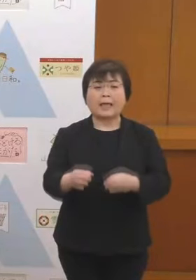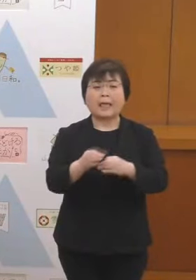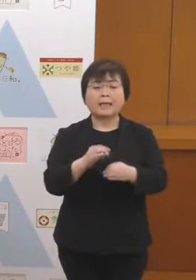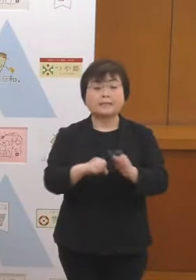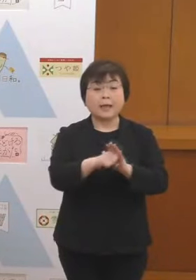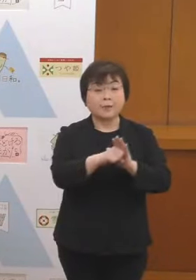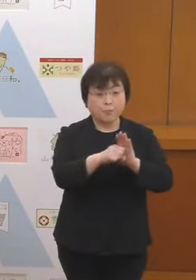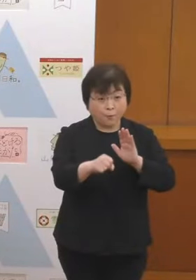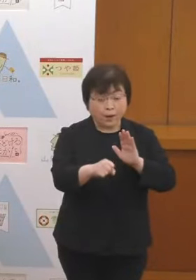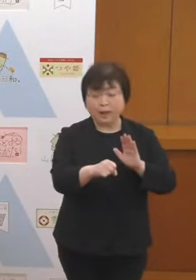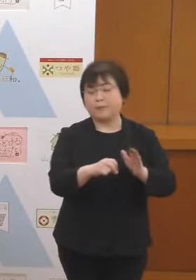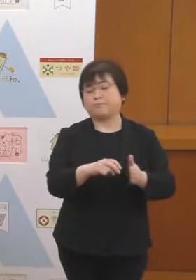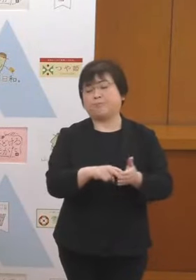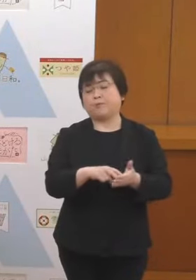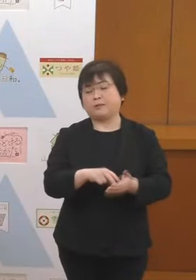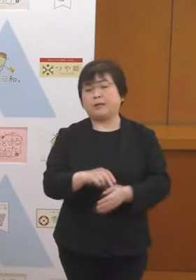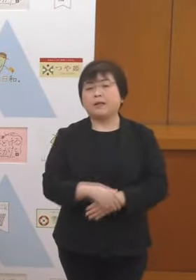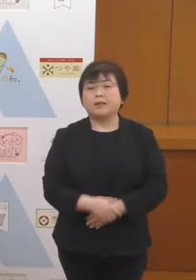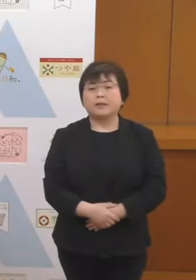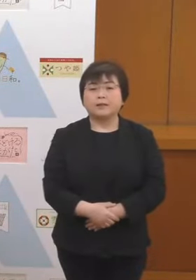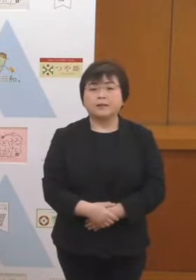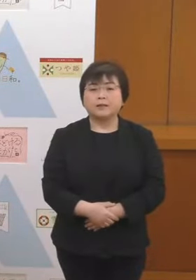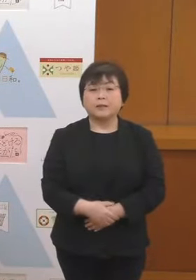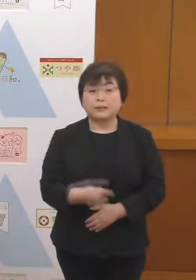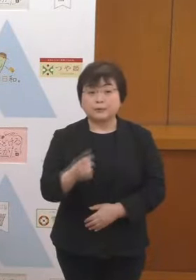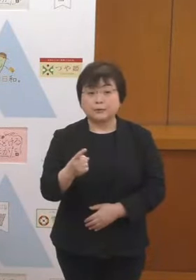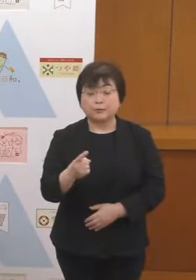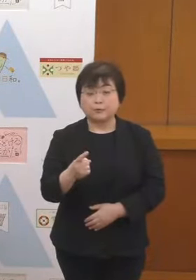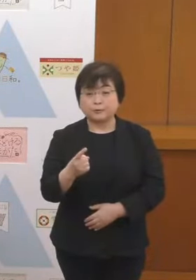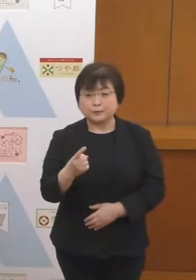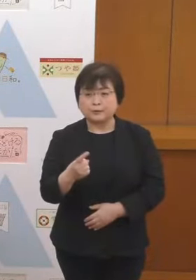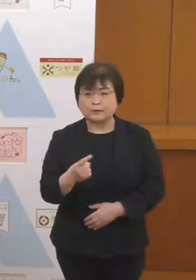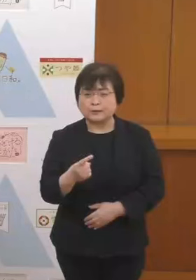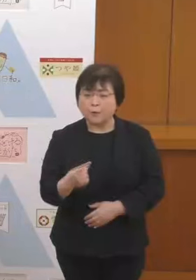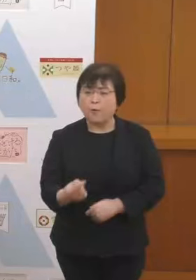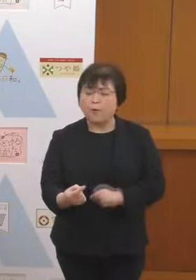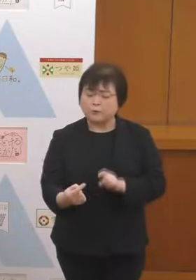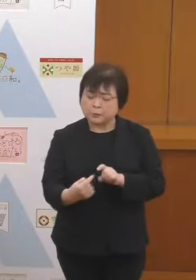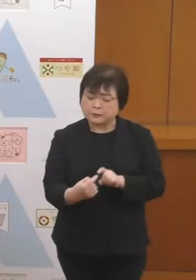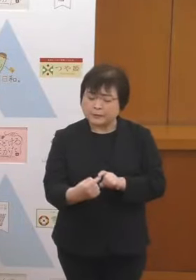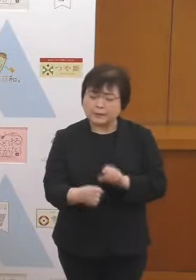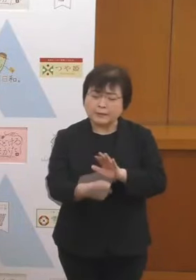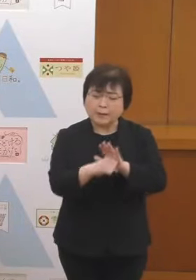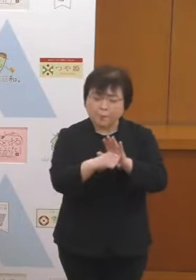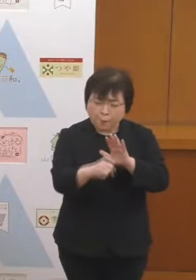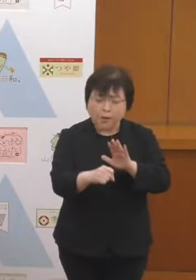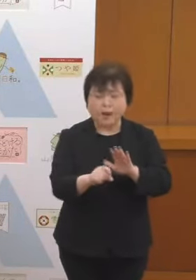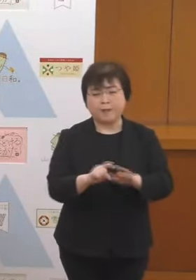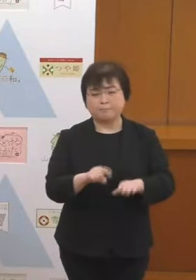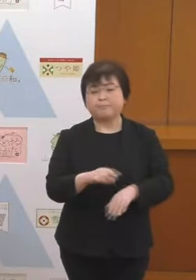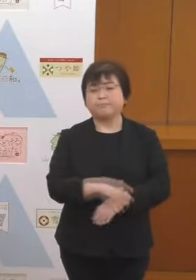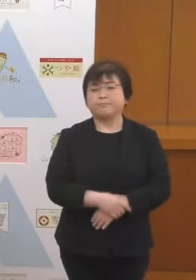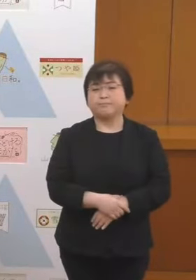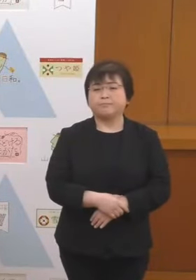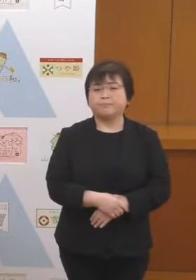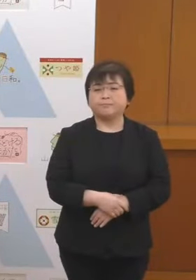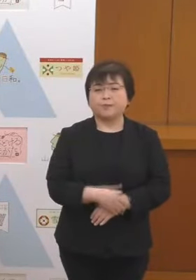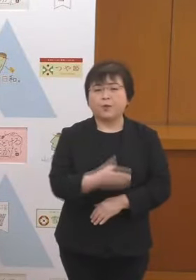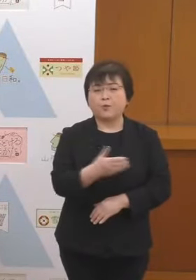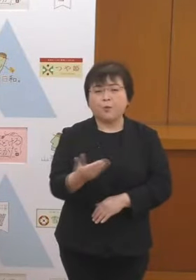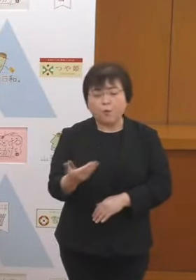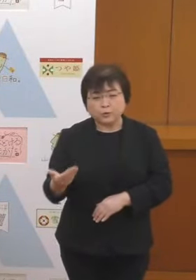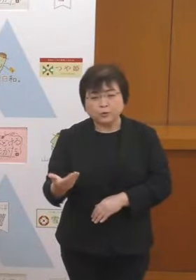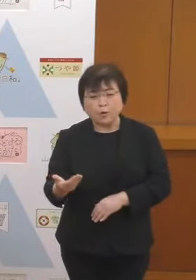効果としましてはえ1つにはの直接的な効果としましてえ幼少風力